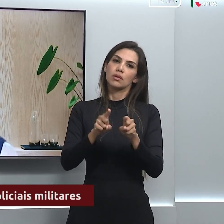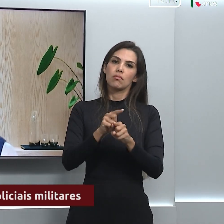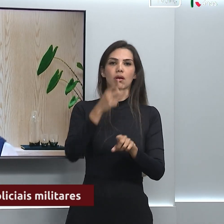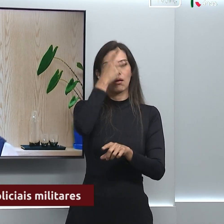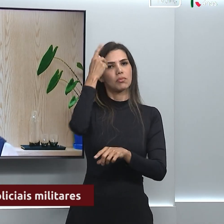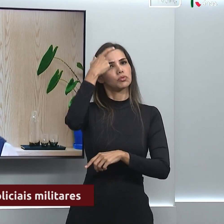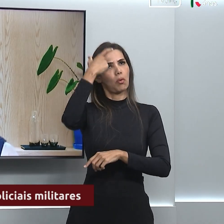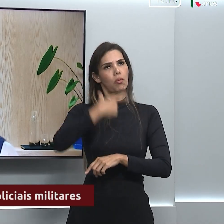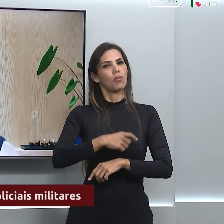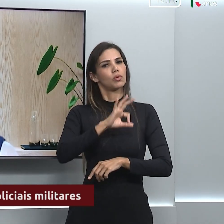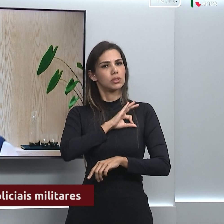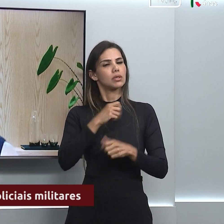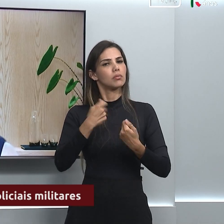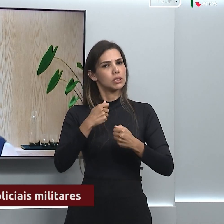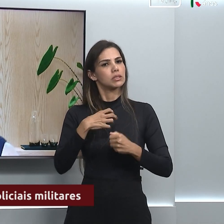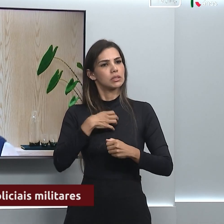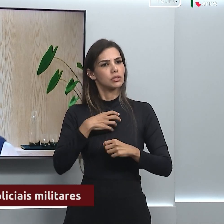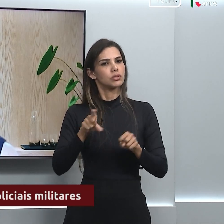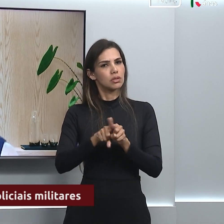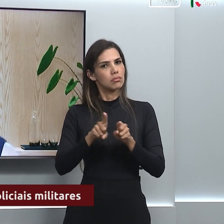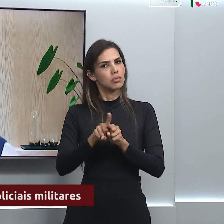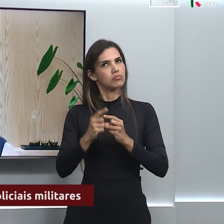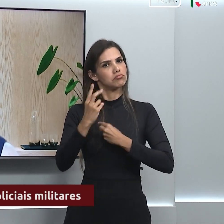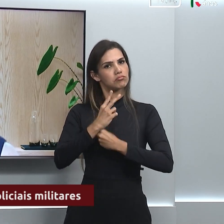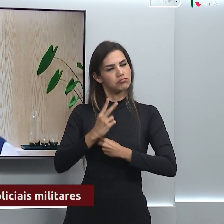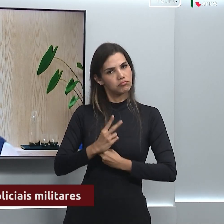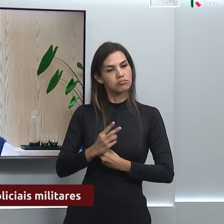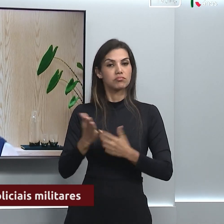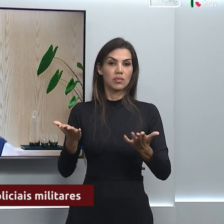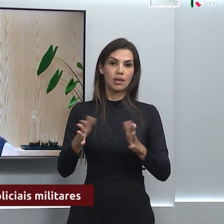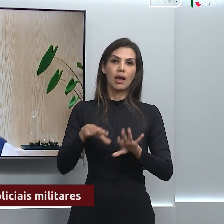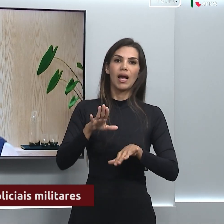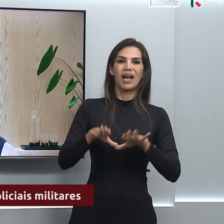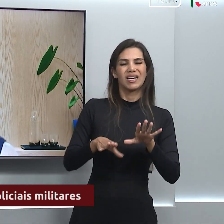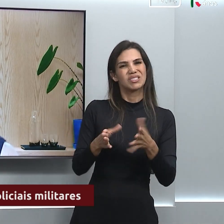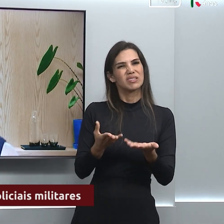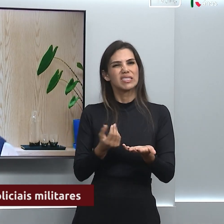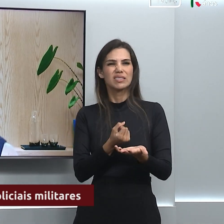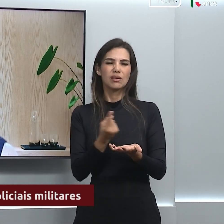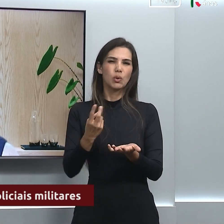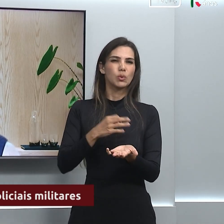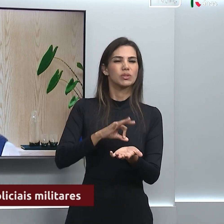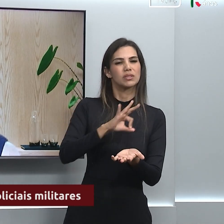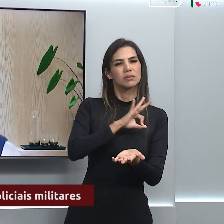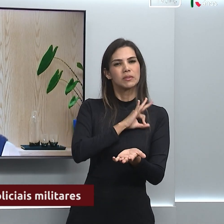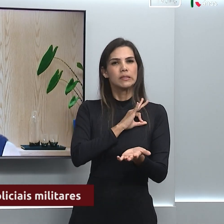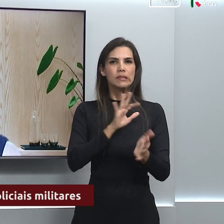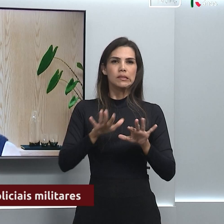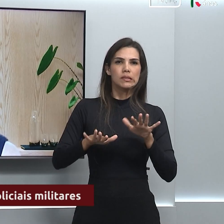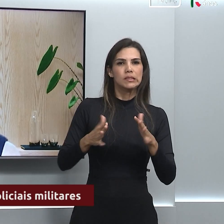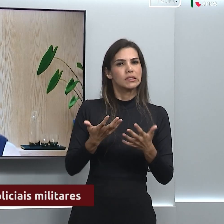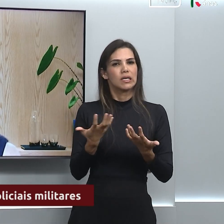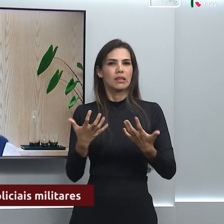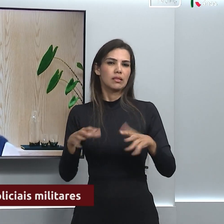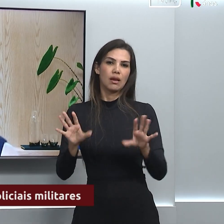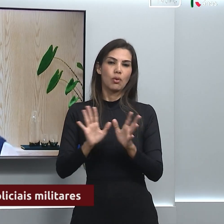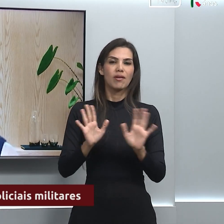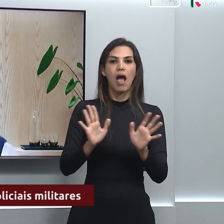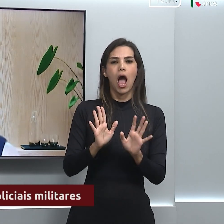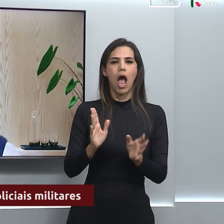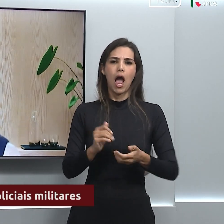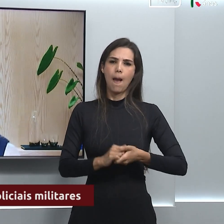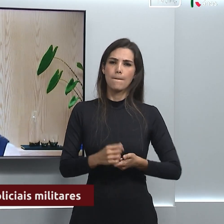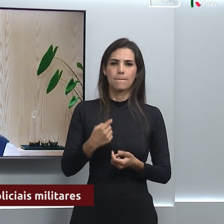gente vai falar sobre isso, os policiais muitas vezes são reticentes, muitas vezes não é porque